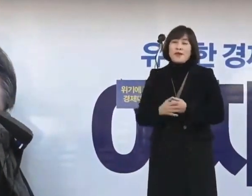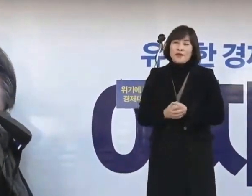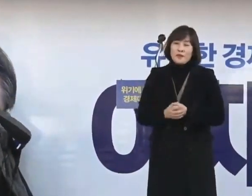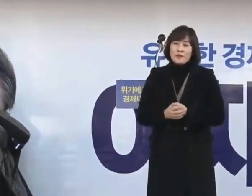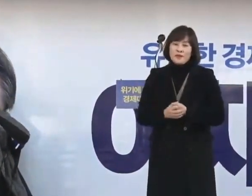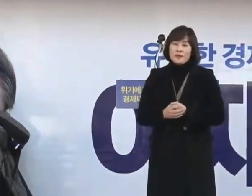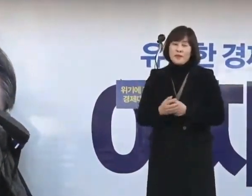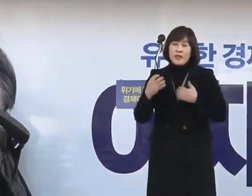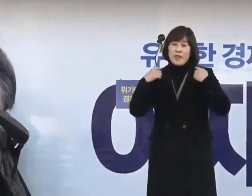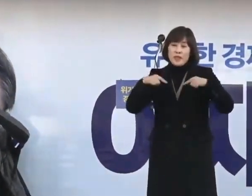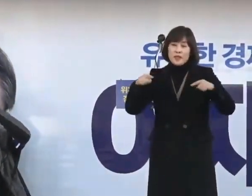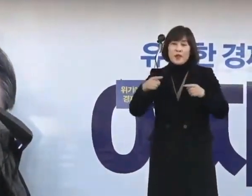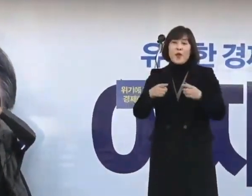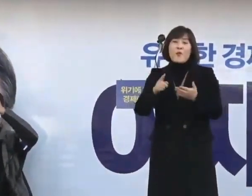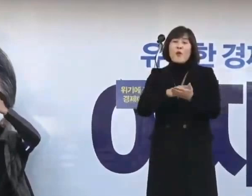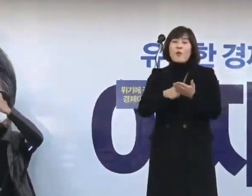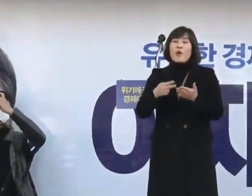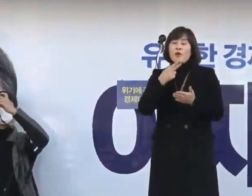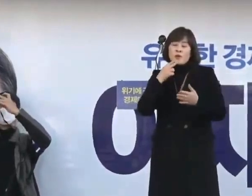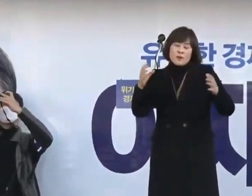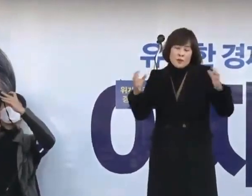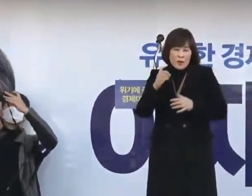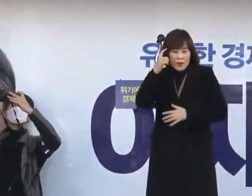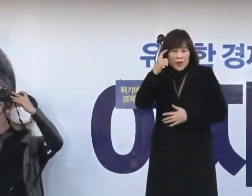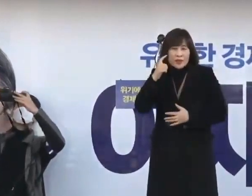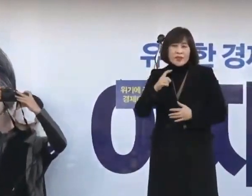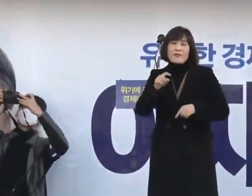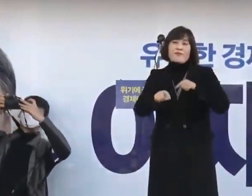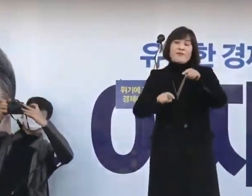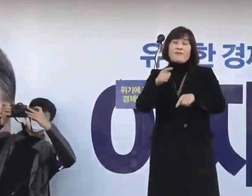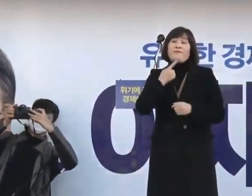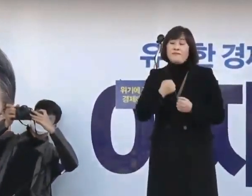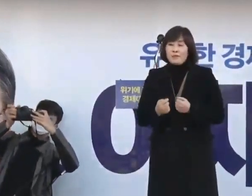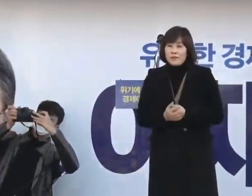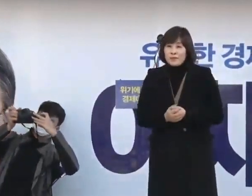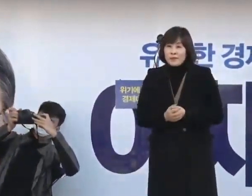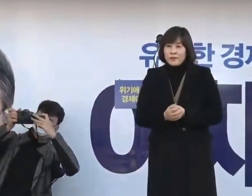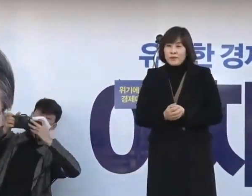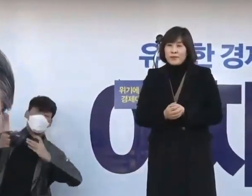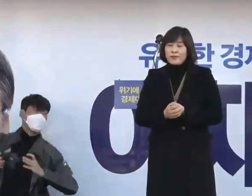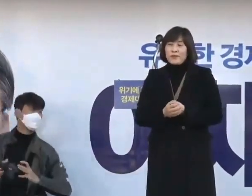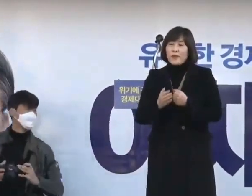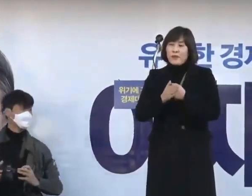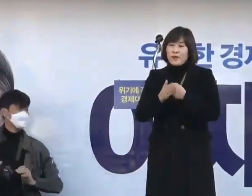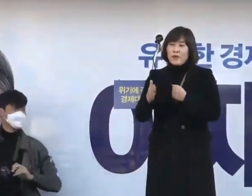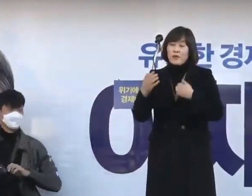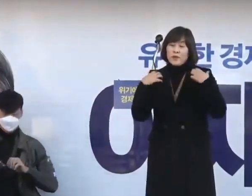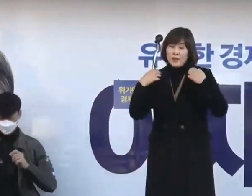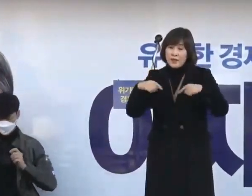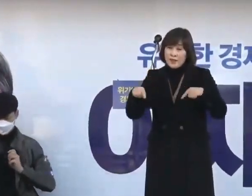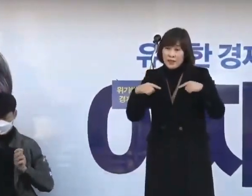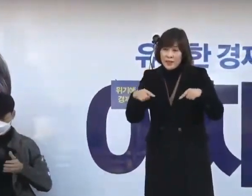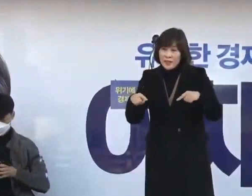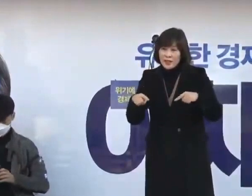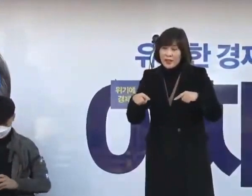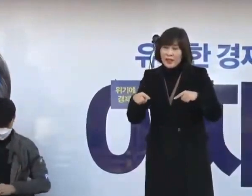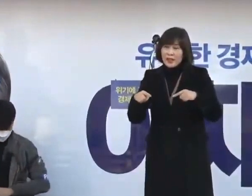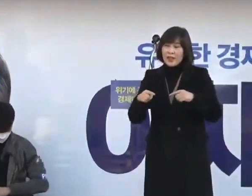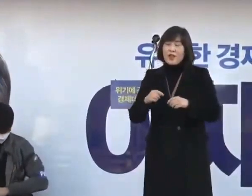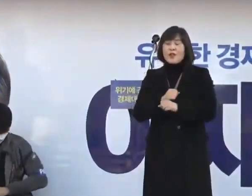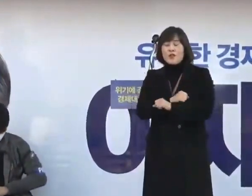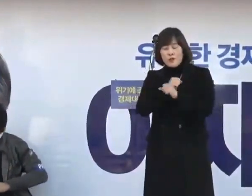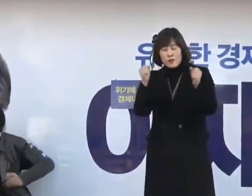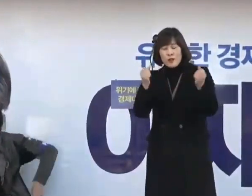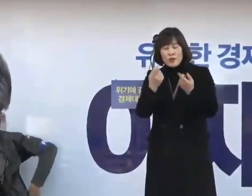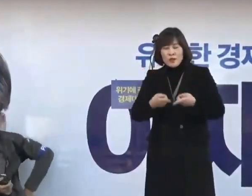그리고 정치 보복하지 않고 통합의 정신을 실천하지 않았습니까? 그래서 우리 정치가